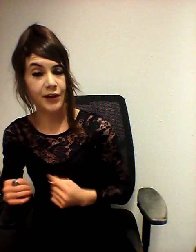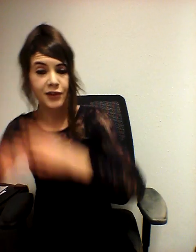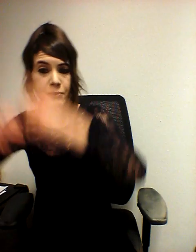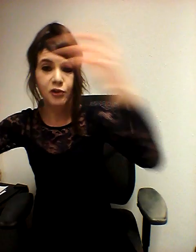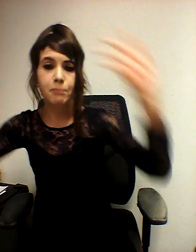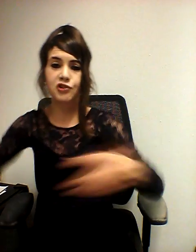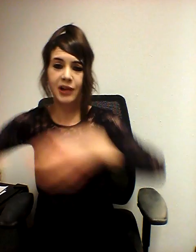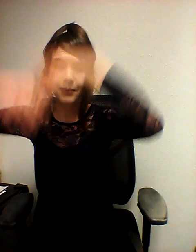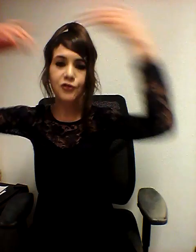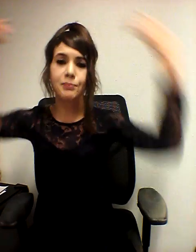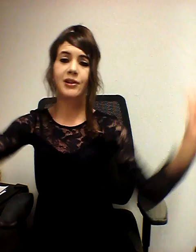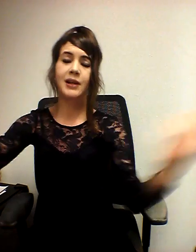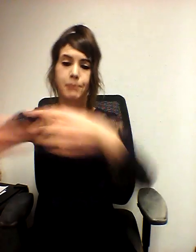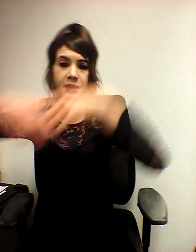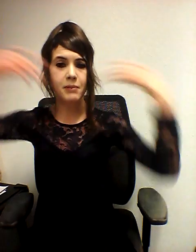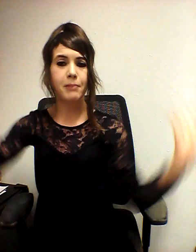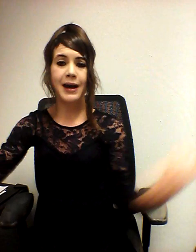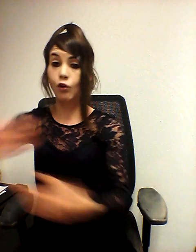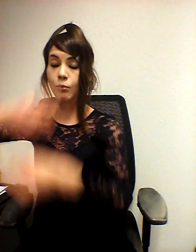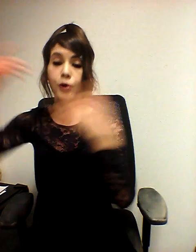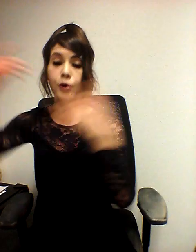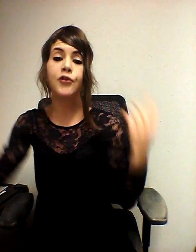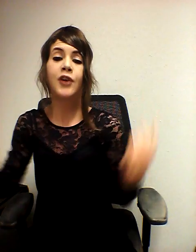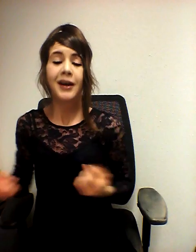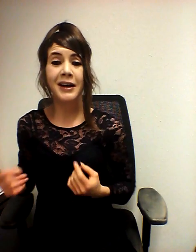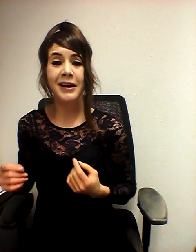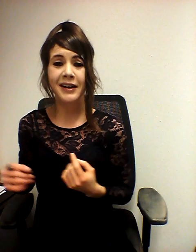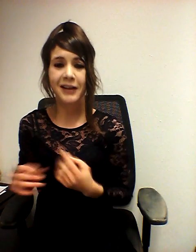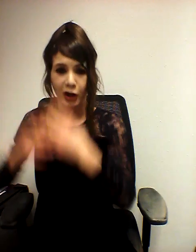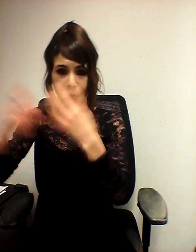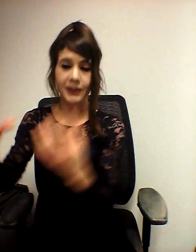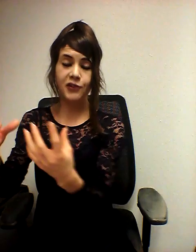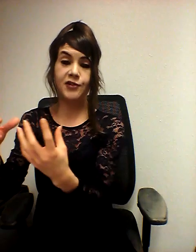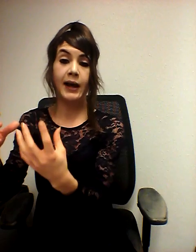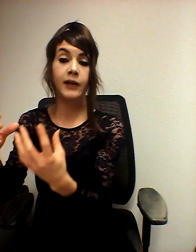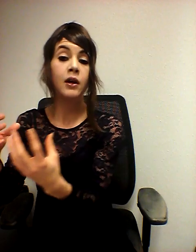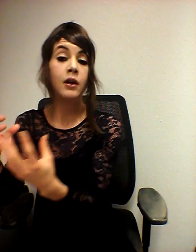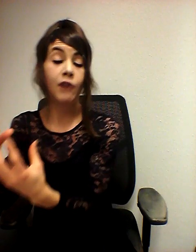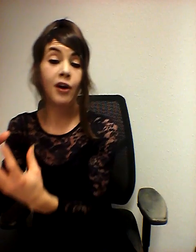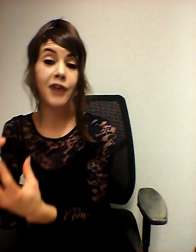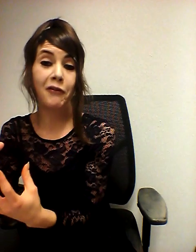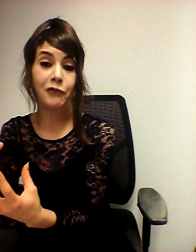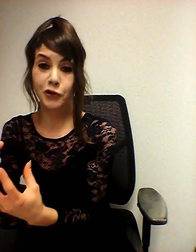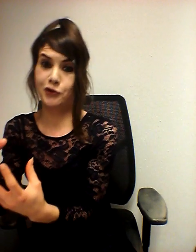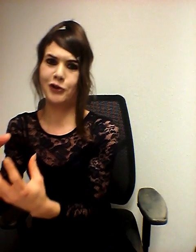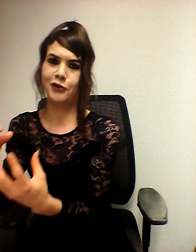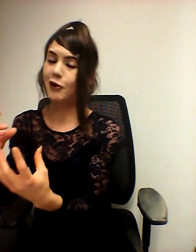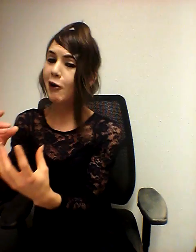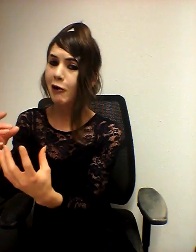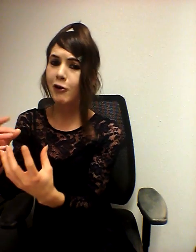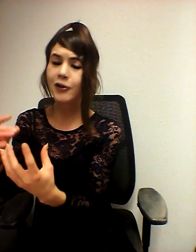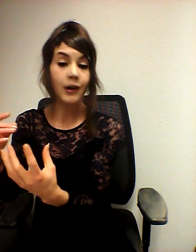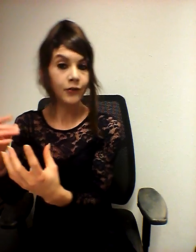Dat moet een beschermd met een lipiden membraan omhult eh eh gebied zijn want anders zullen ook de